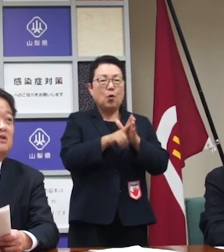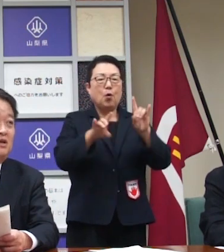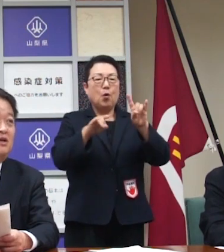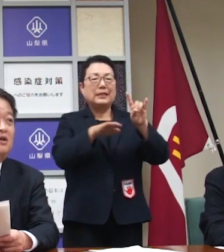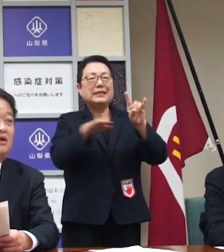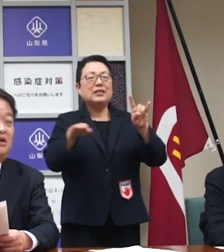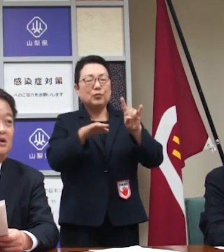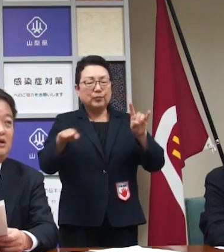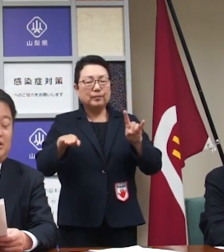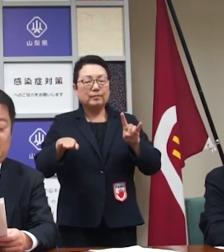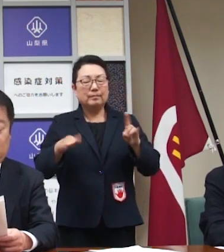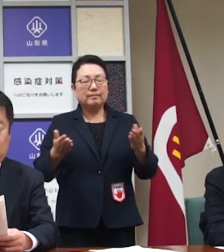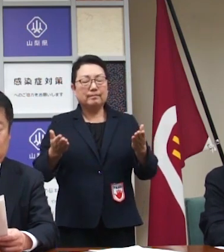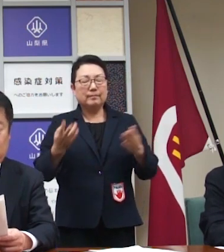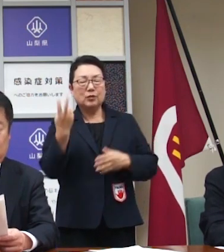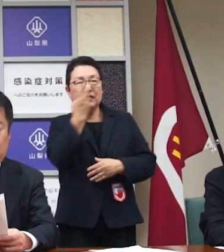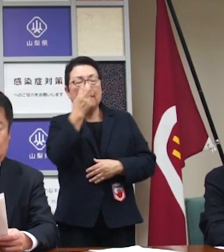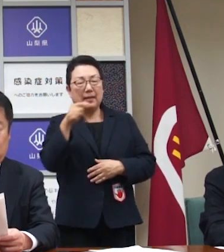し合わせまして、